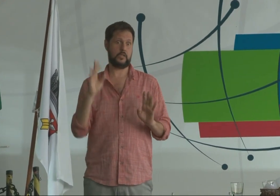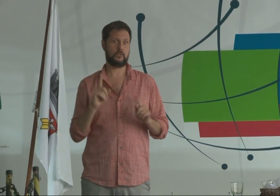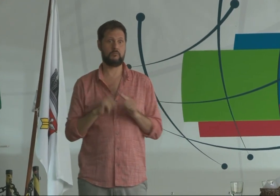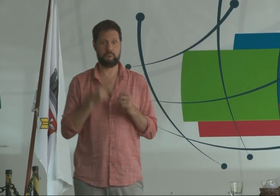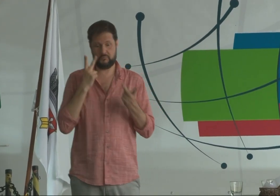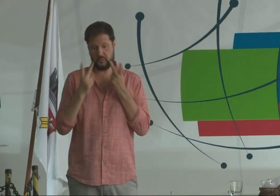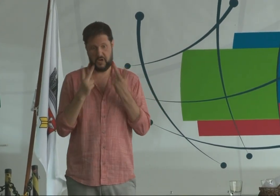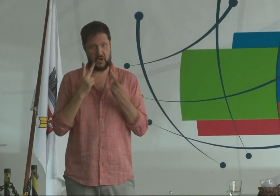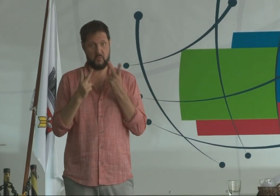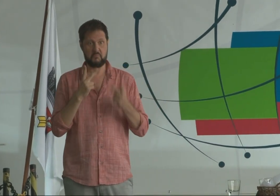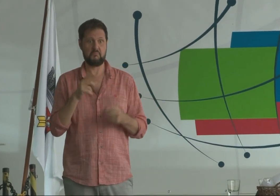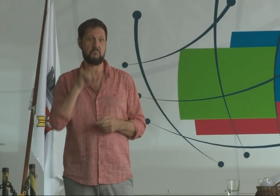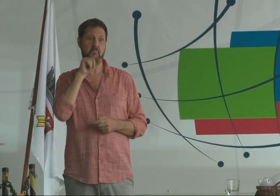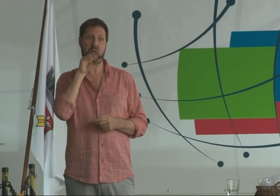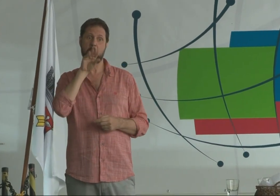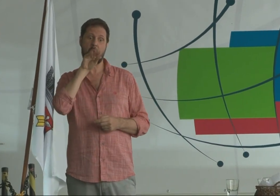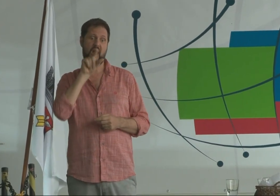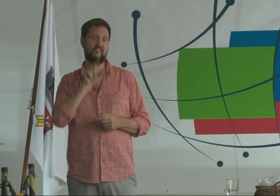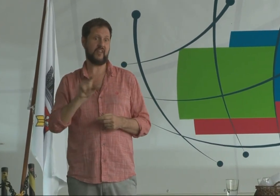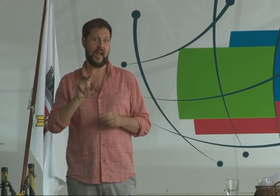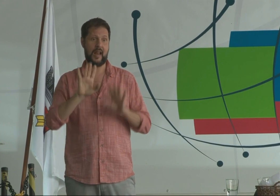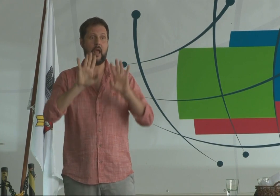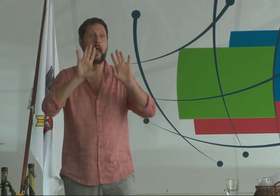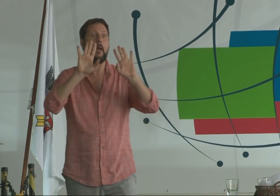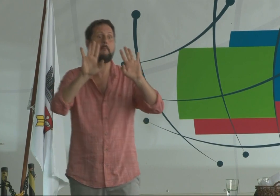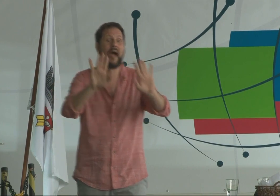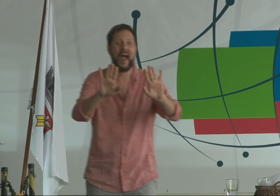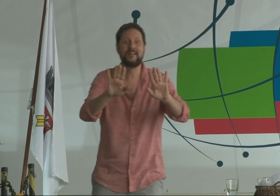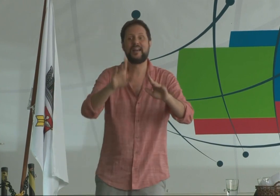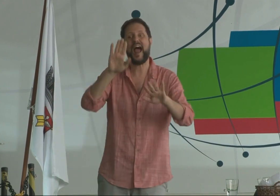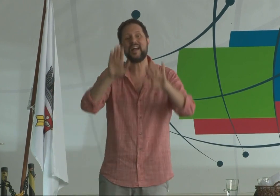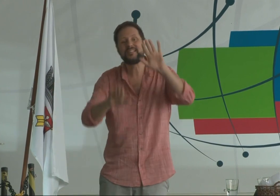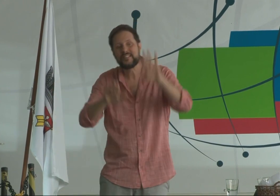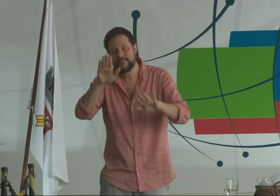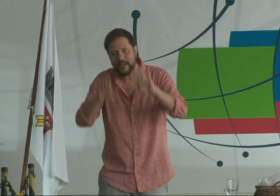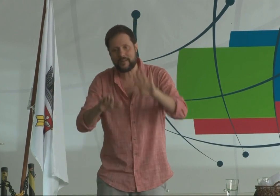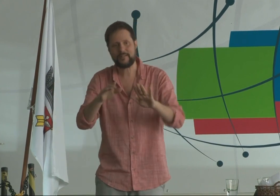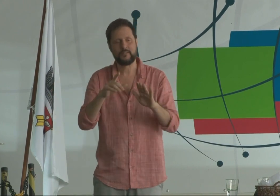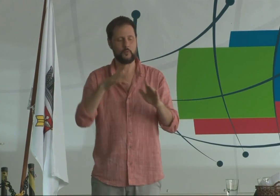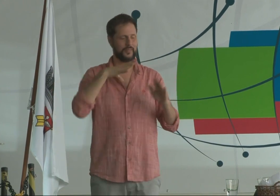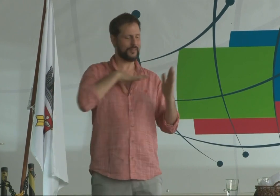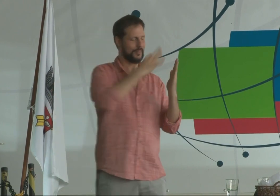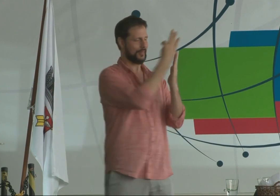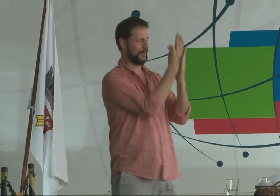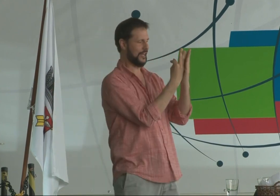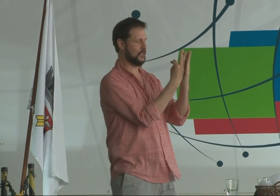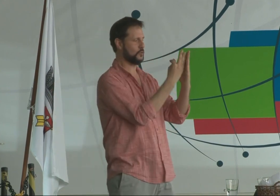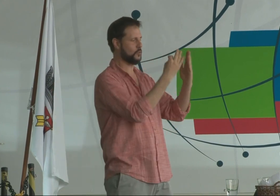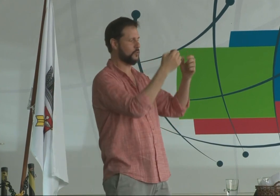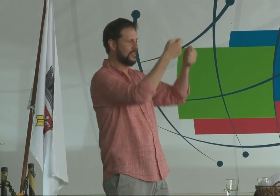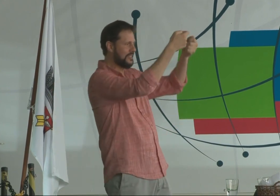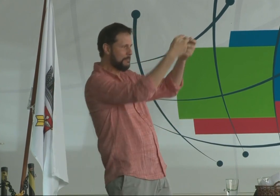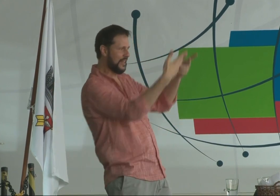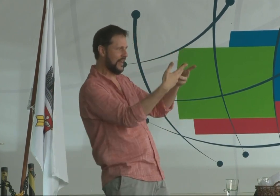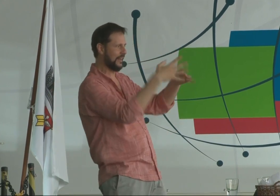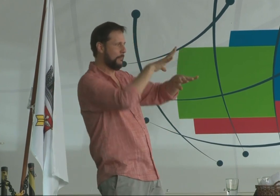ler matemática. Por quê? É uma questão visual. Então, a questão do quadro, que, mais às vezes, tem um texto que vai estar